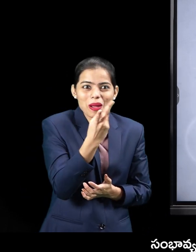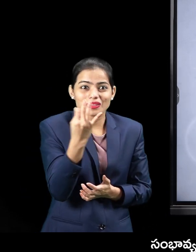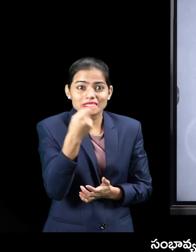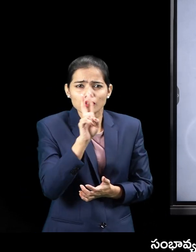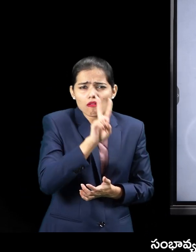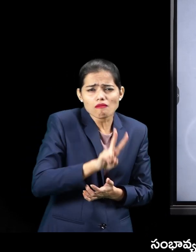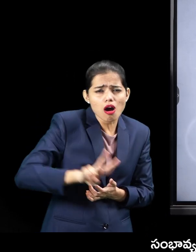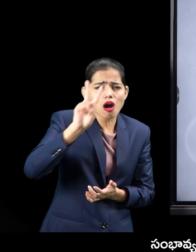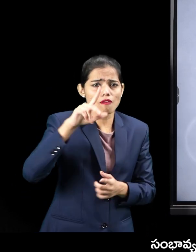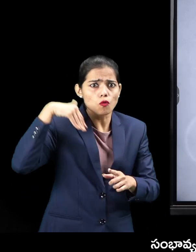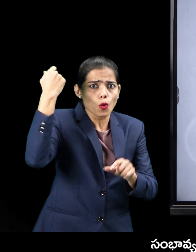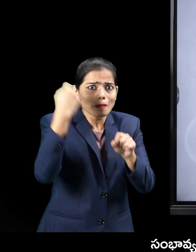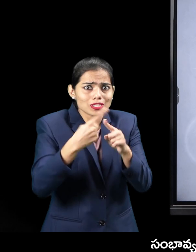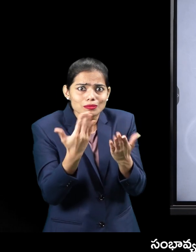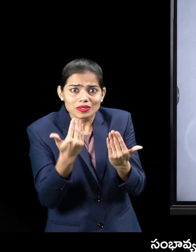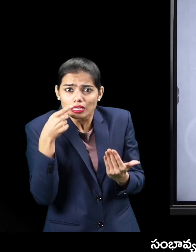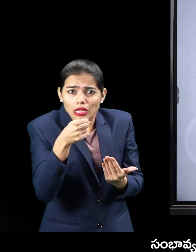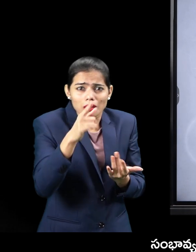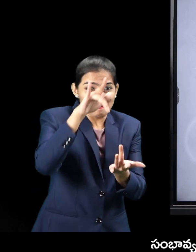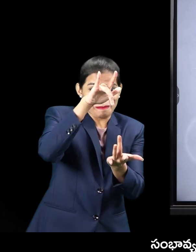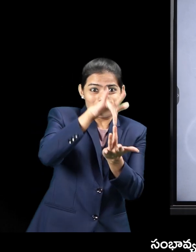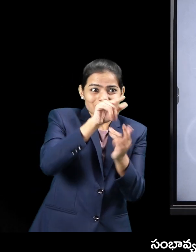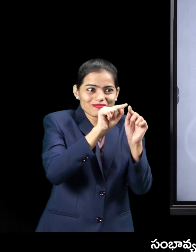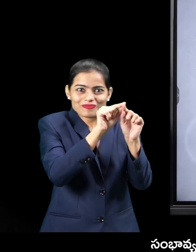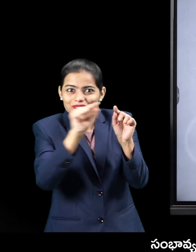సంభావ్యత యొక్క సంఖ్యా విలువ 0 మరియు 1 మధ్య ఉంటుంది.